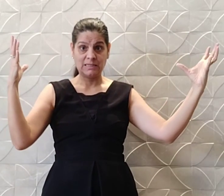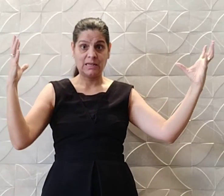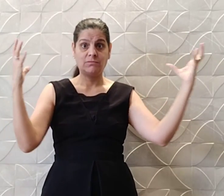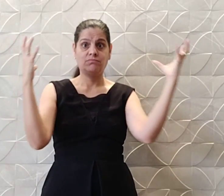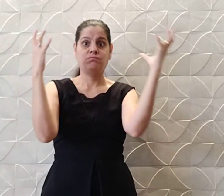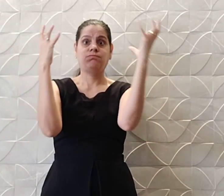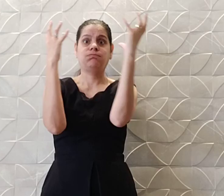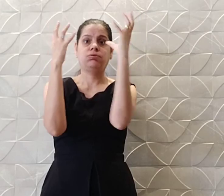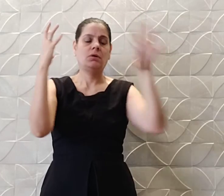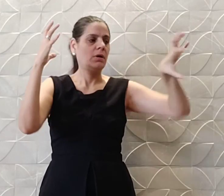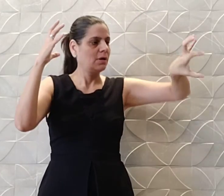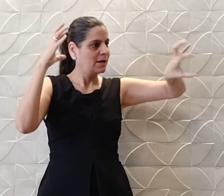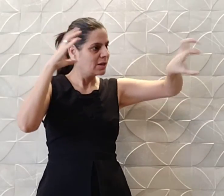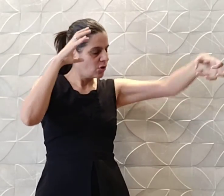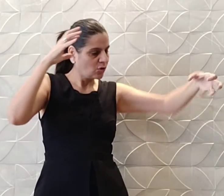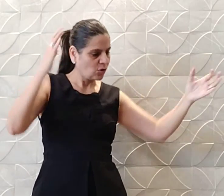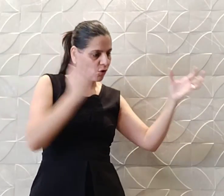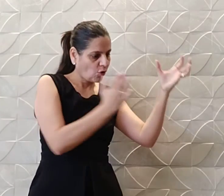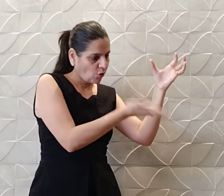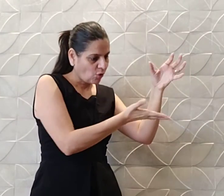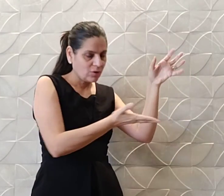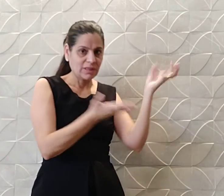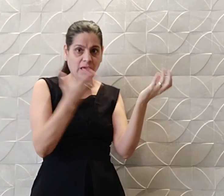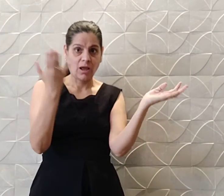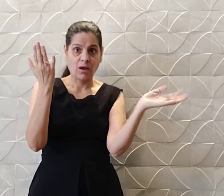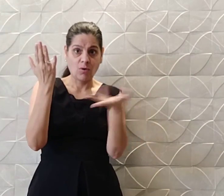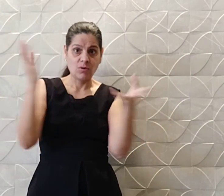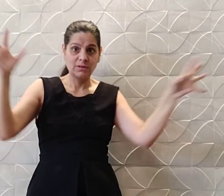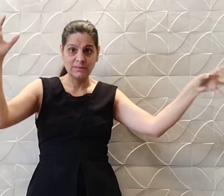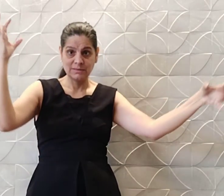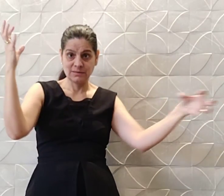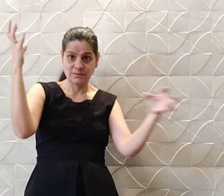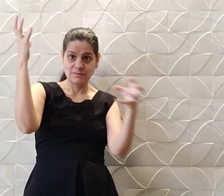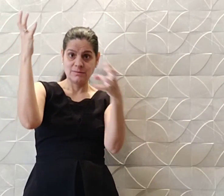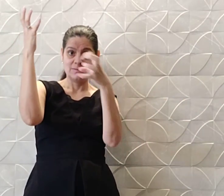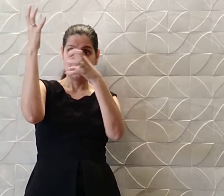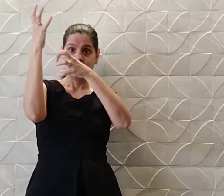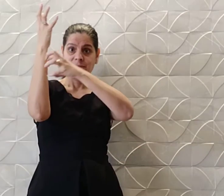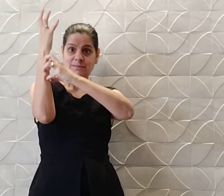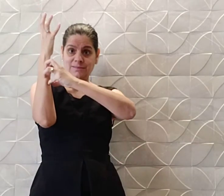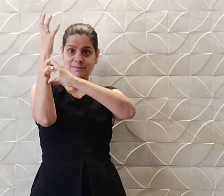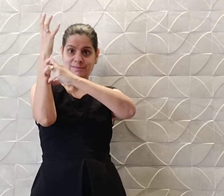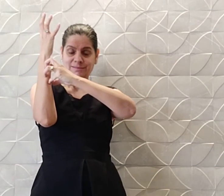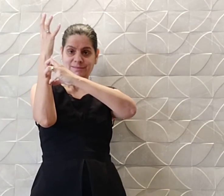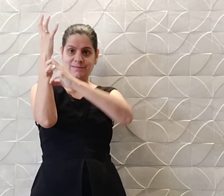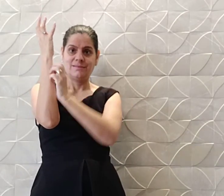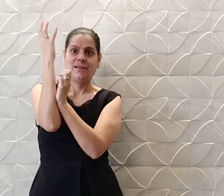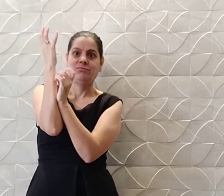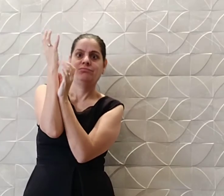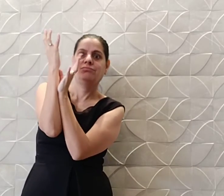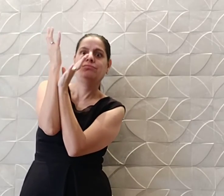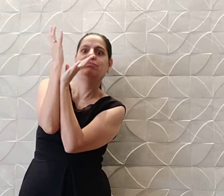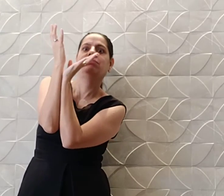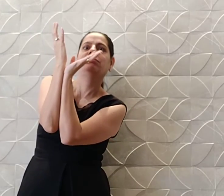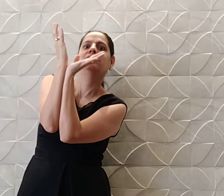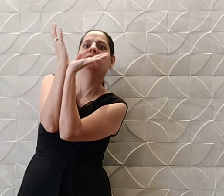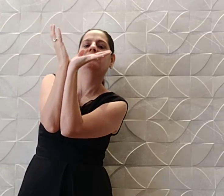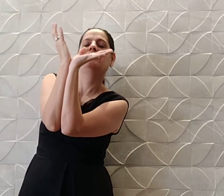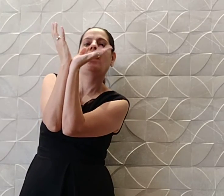exatamente no ponto em que as duas foram cortadas. Elas crescem juntas e se tornam uma árvore só, com